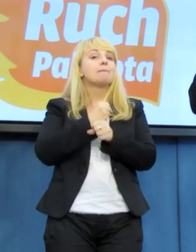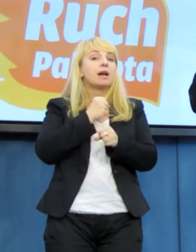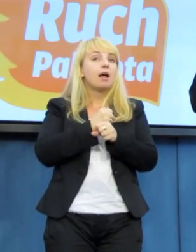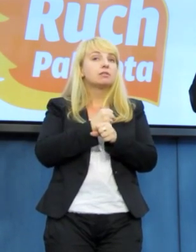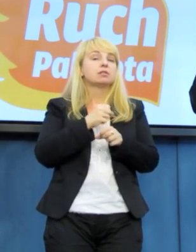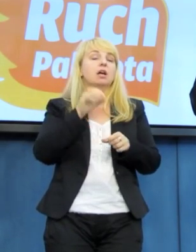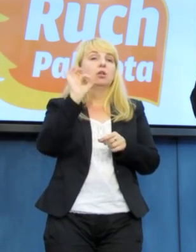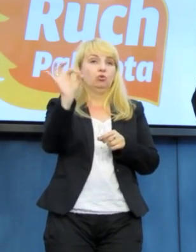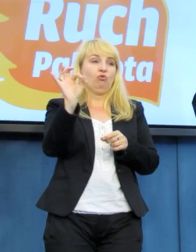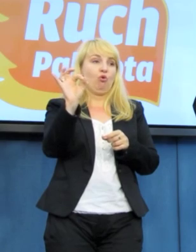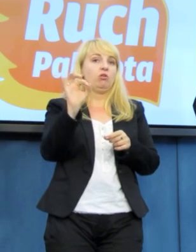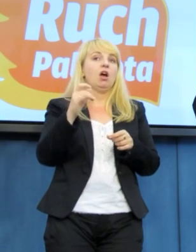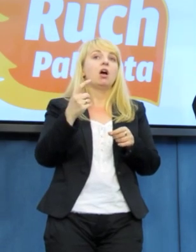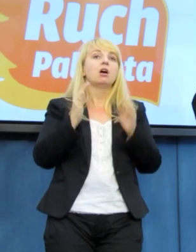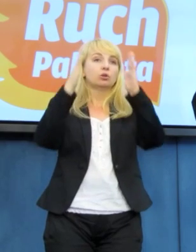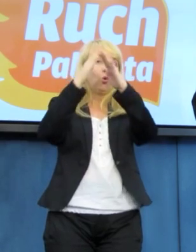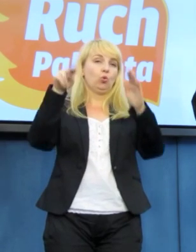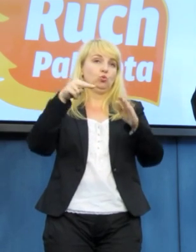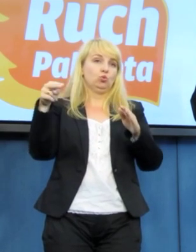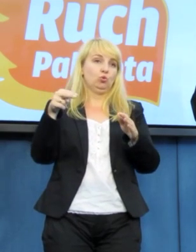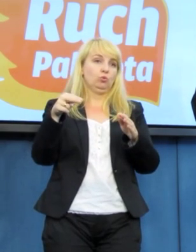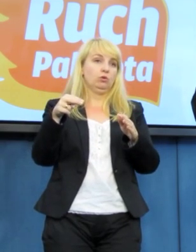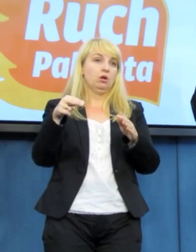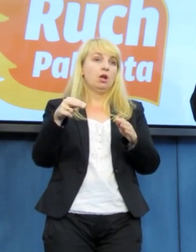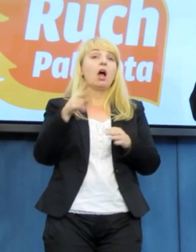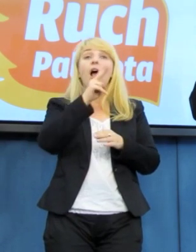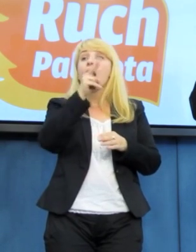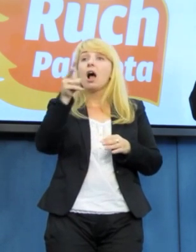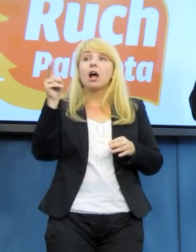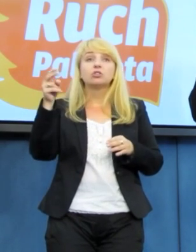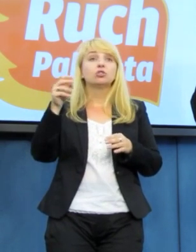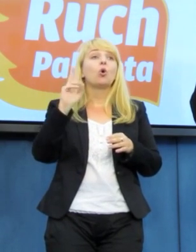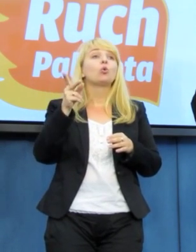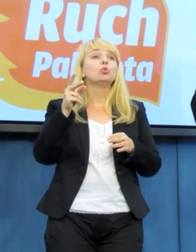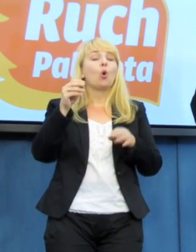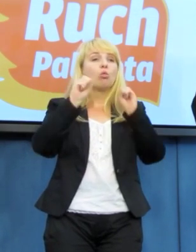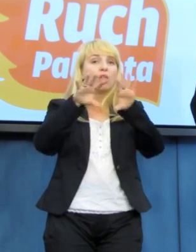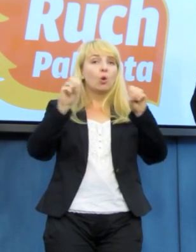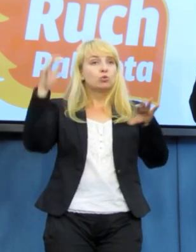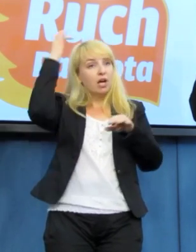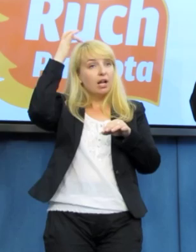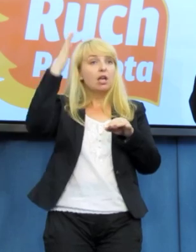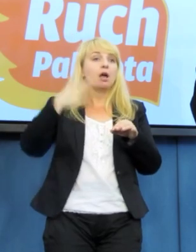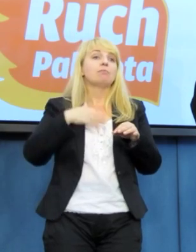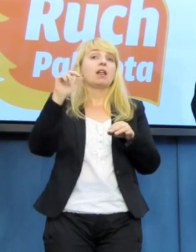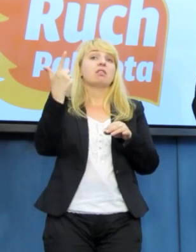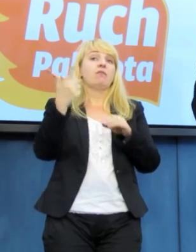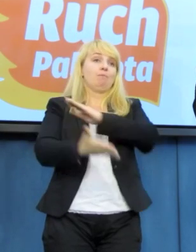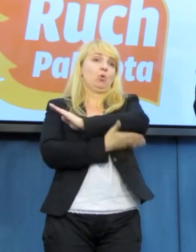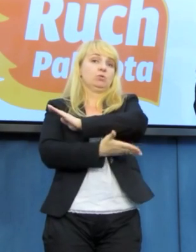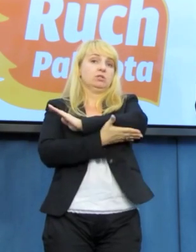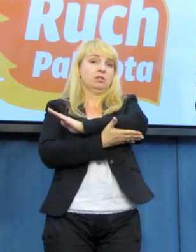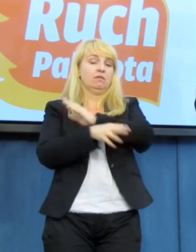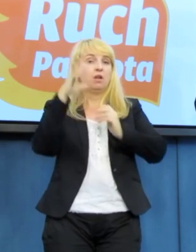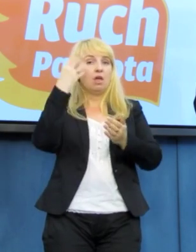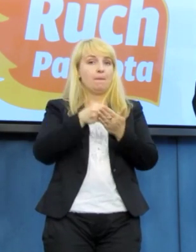katecheci, powiedzmy to wyraźnie, mają emerytury, dwie podstawy emerytur. Pierwsze to